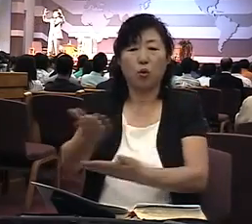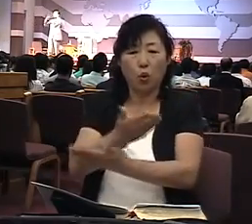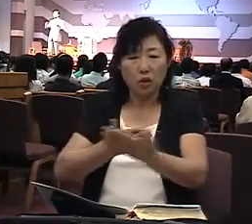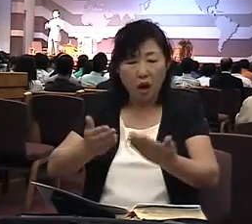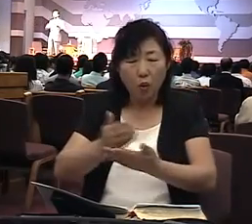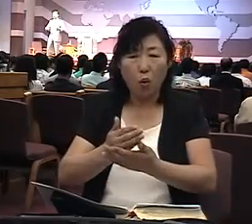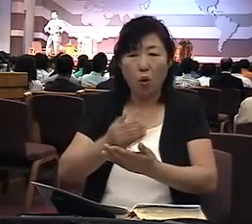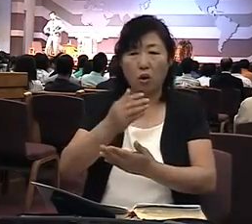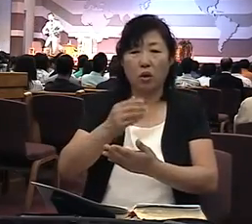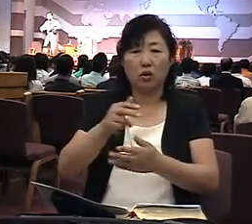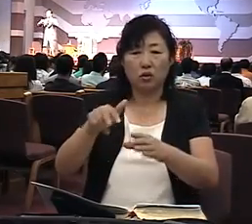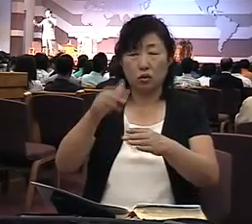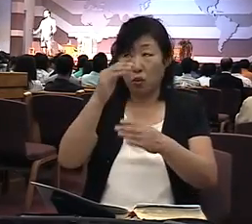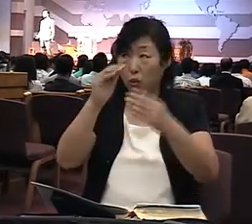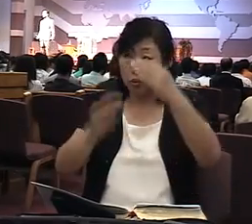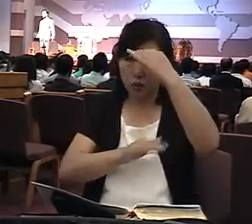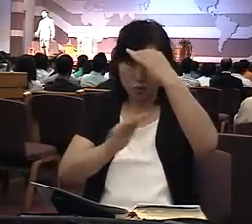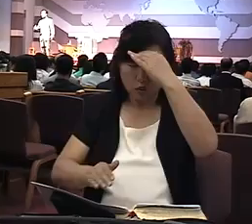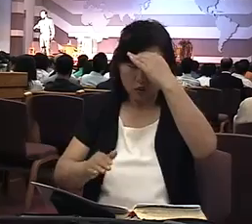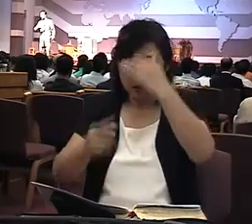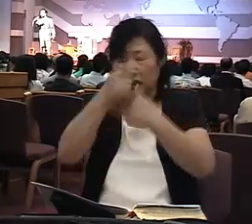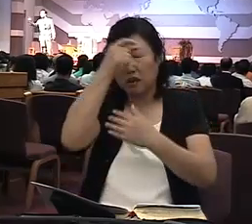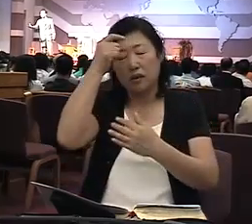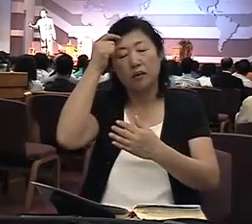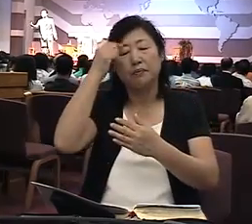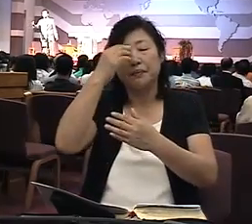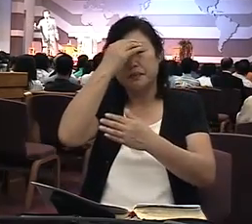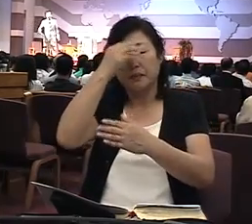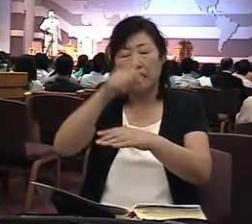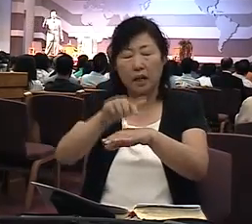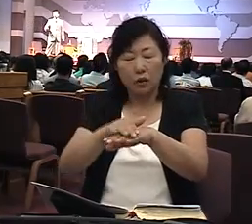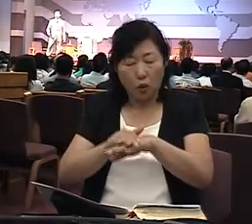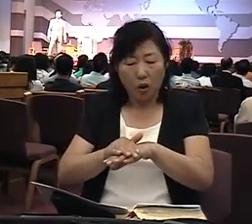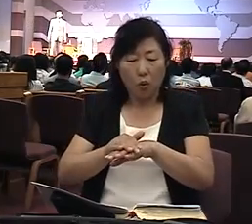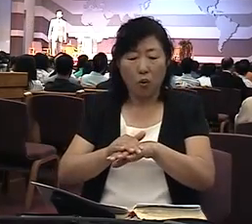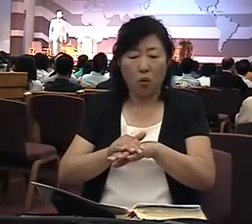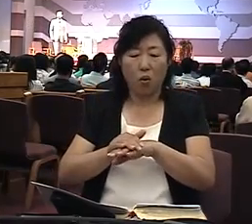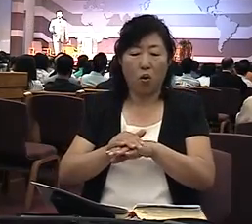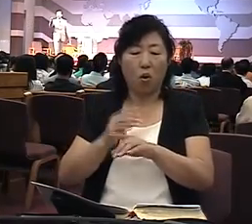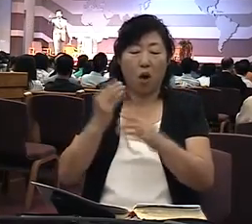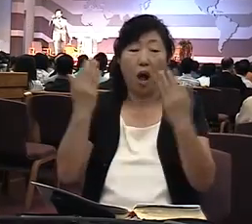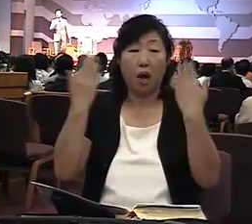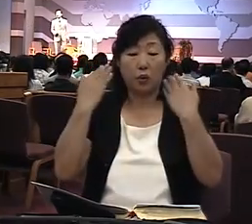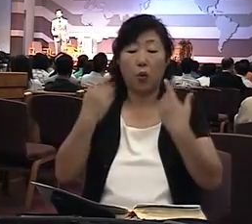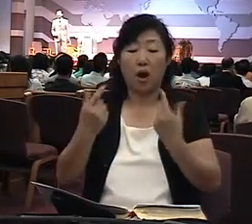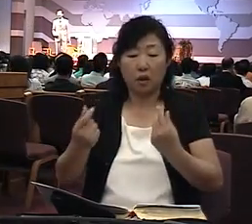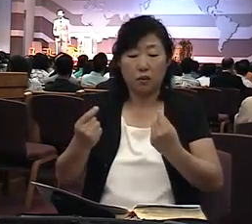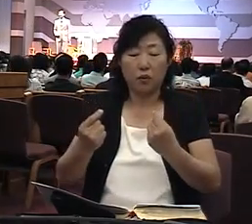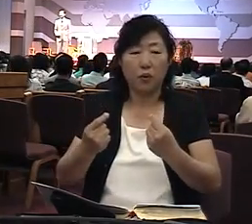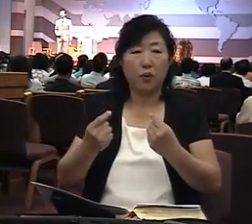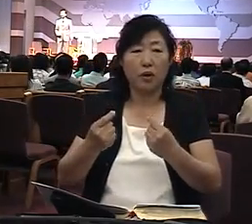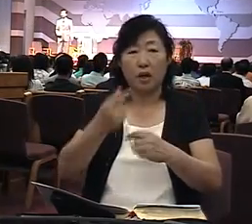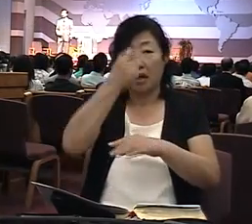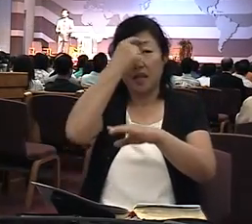하나님의 인재를 통해 치유받는 곳입니다. 병원과 같은 곳이고 학교와 같은 곳이고 예배당입니다.